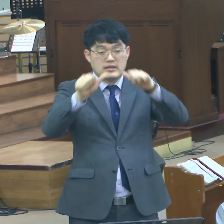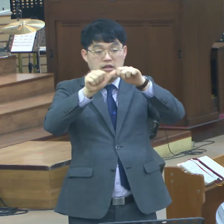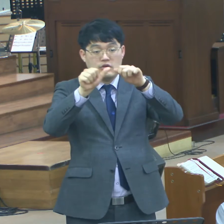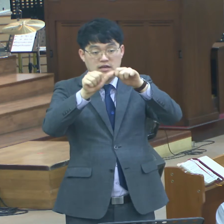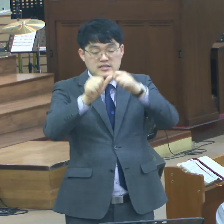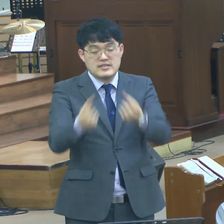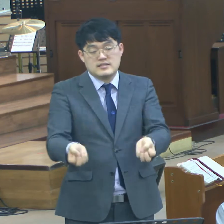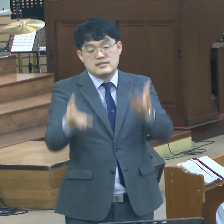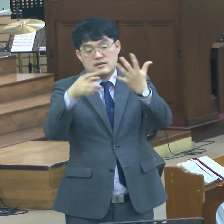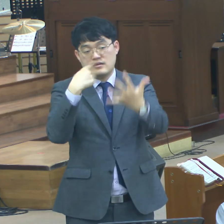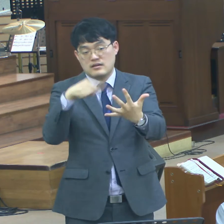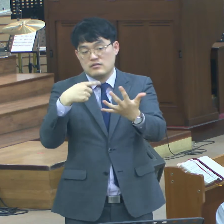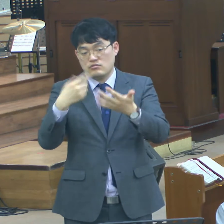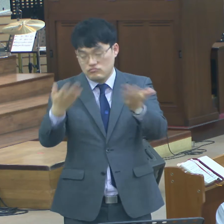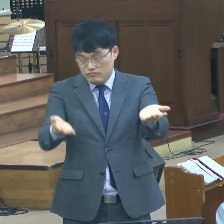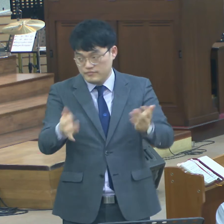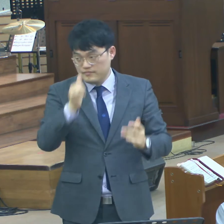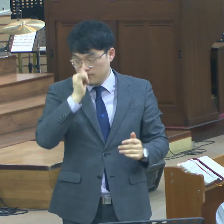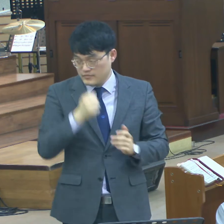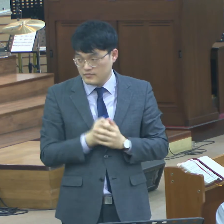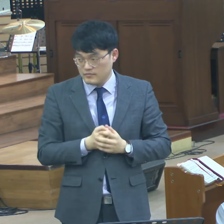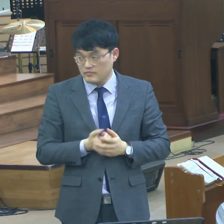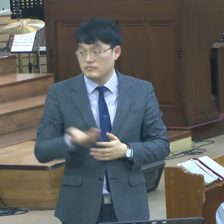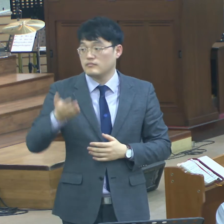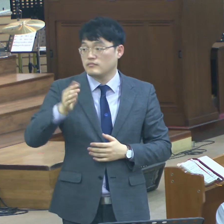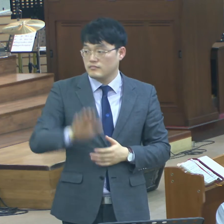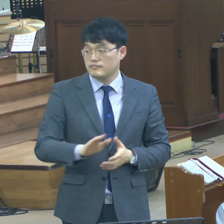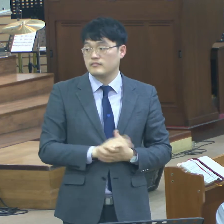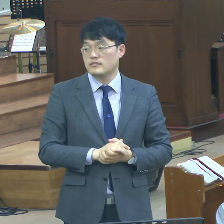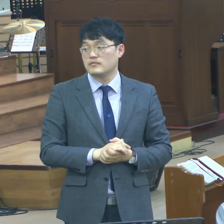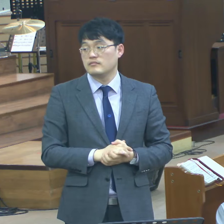주셨어요. 그런데 여기에